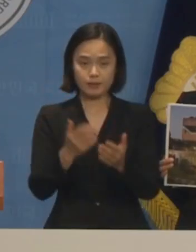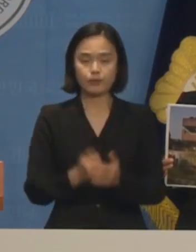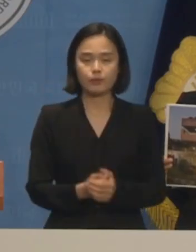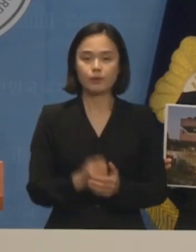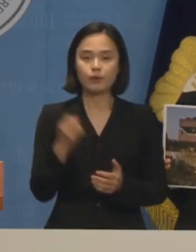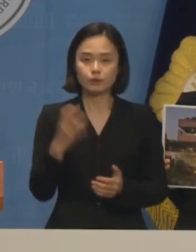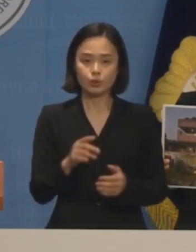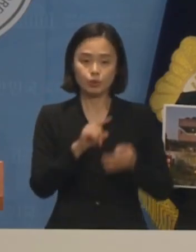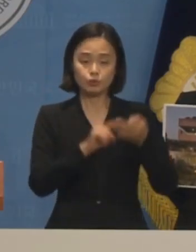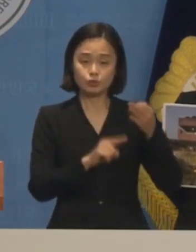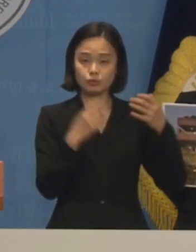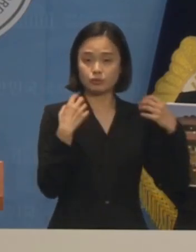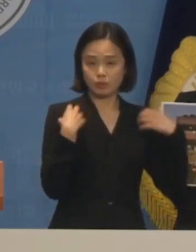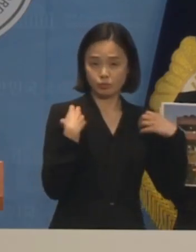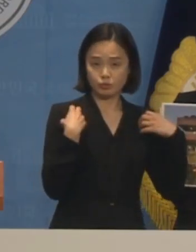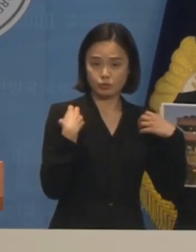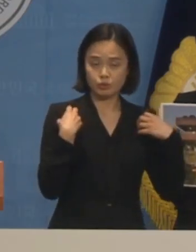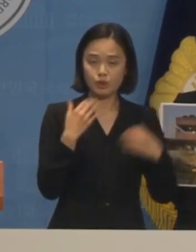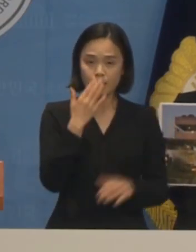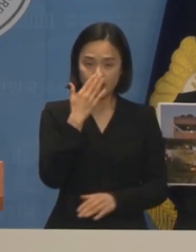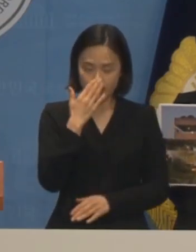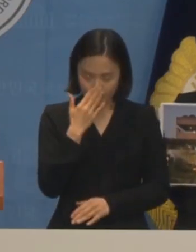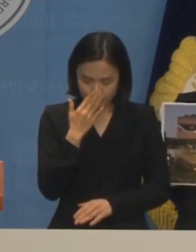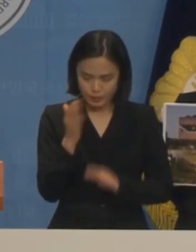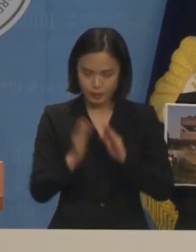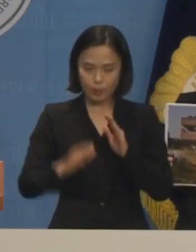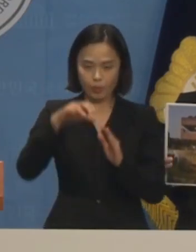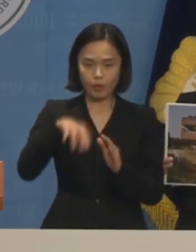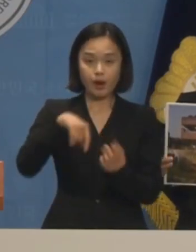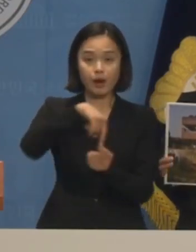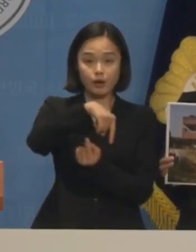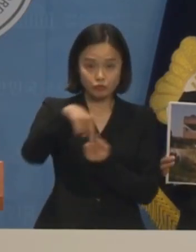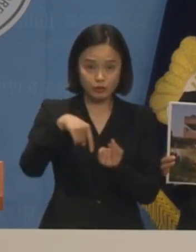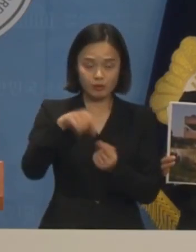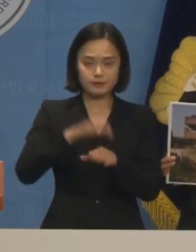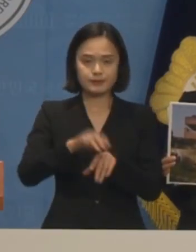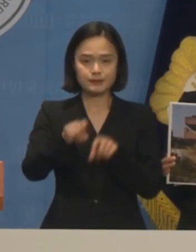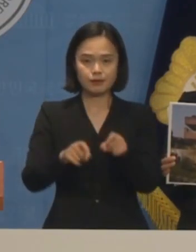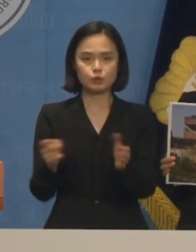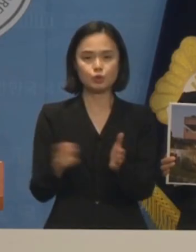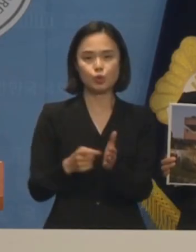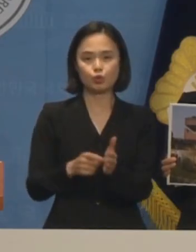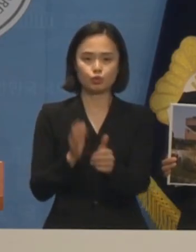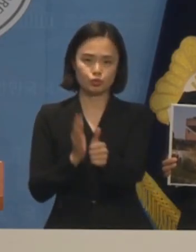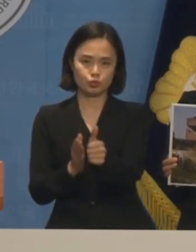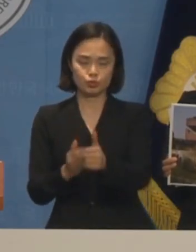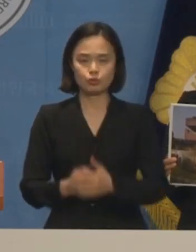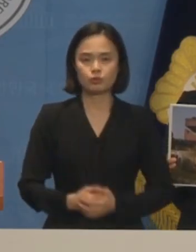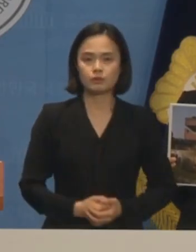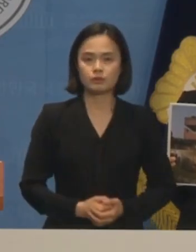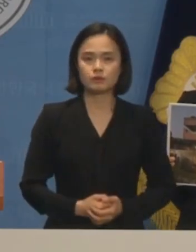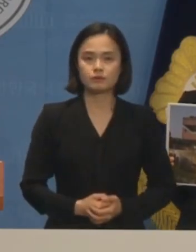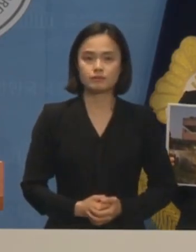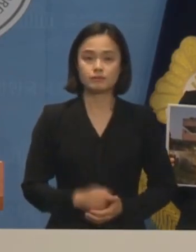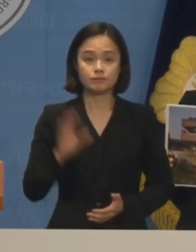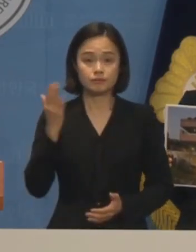관사 운영 국정과제 이행을 촉구하고자 합니다. 최근